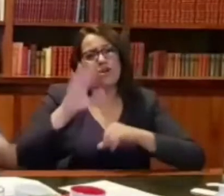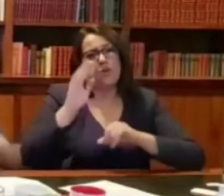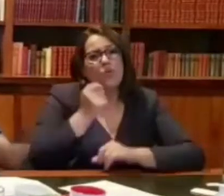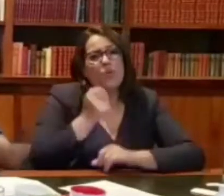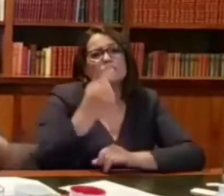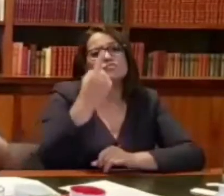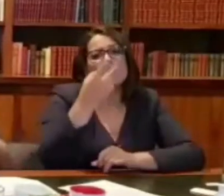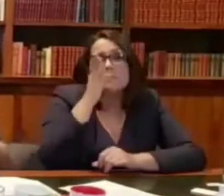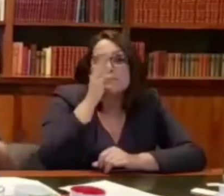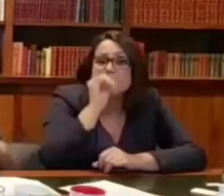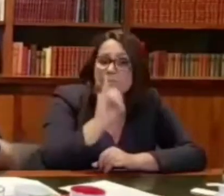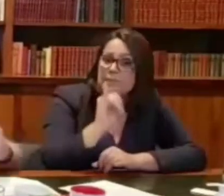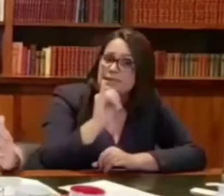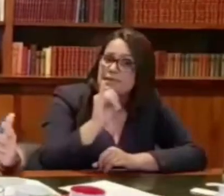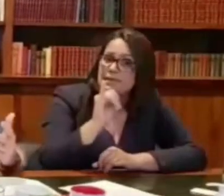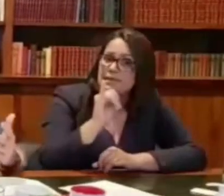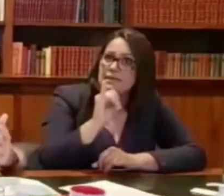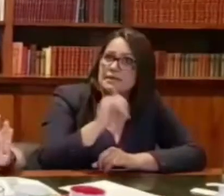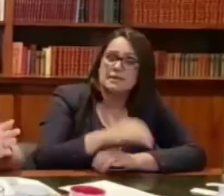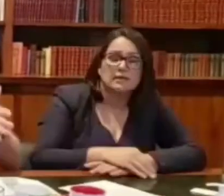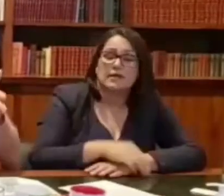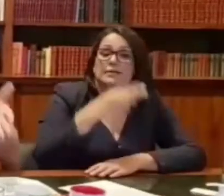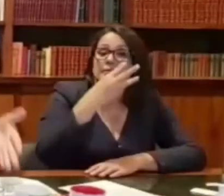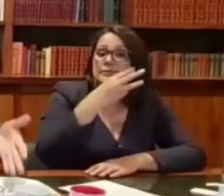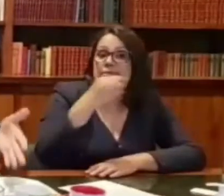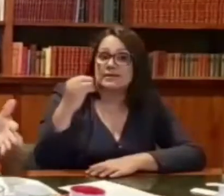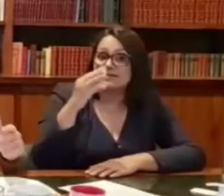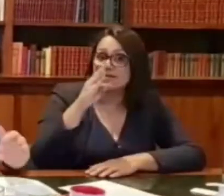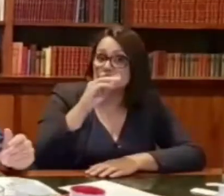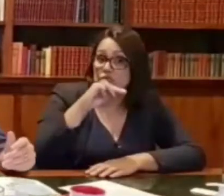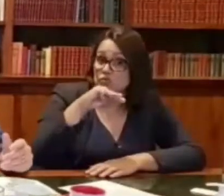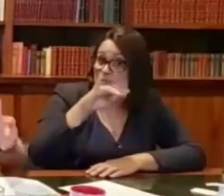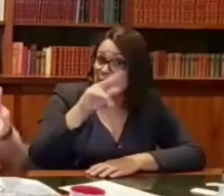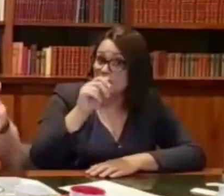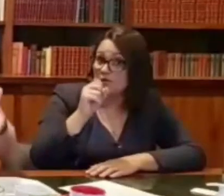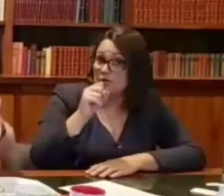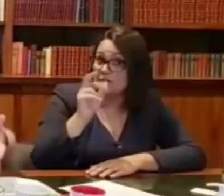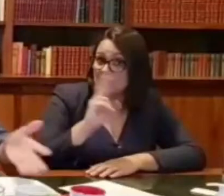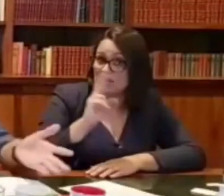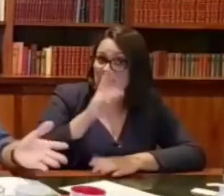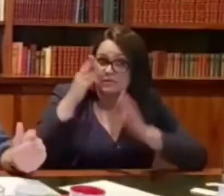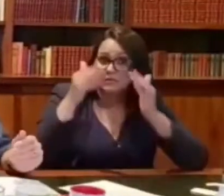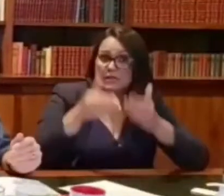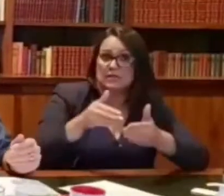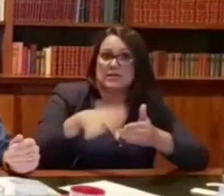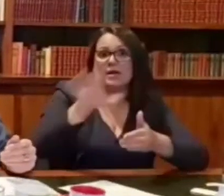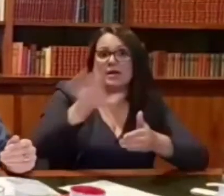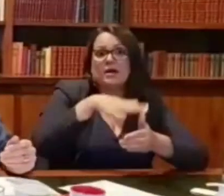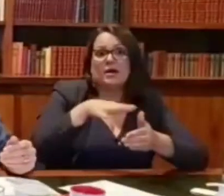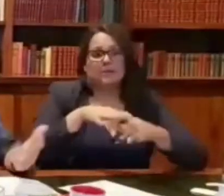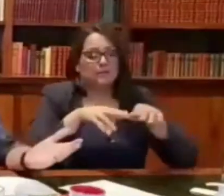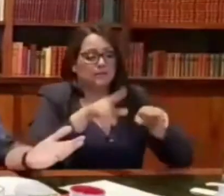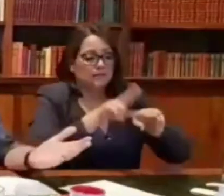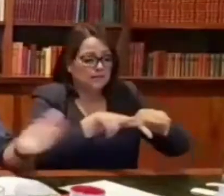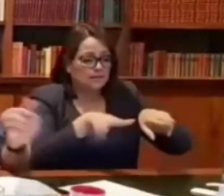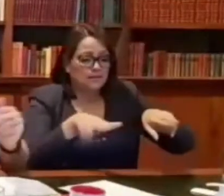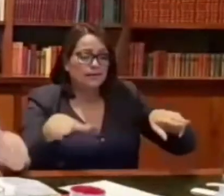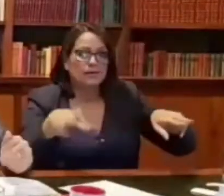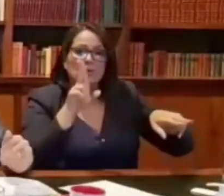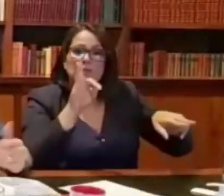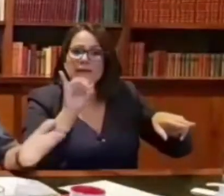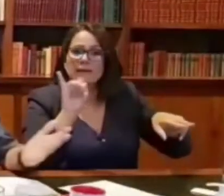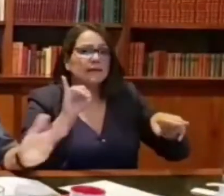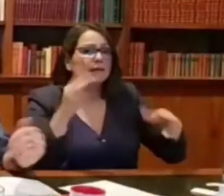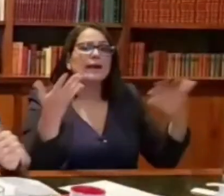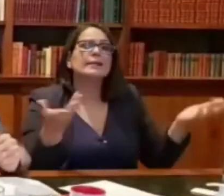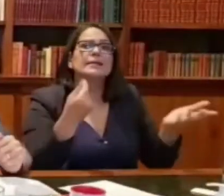para é o melhor 300 milhões já especificamente para leitos de UTI Zé Maranhão cabelo Ei tu